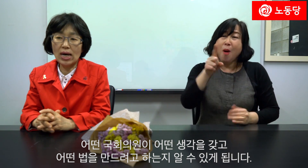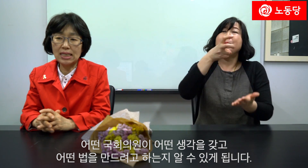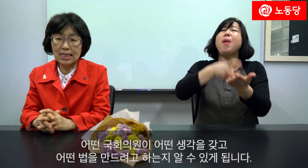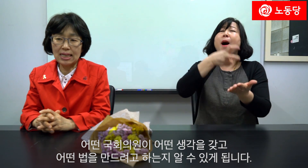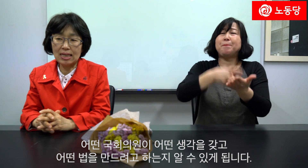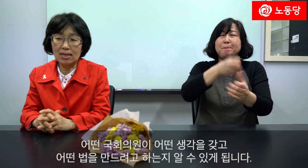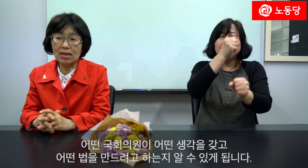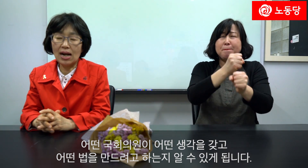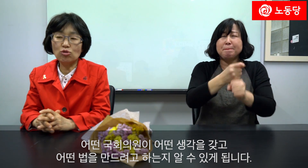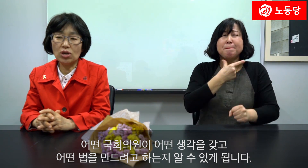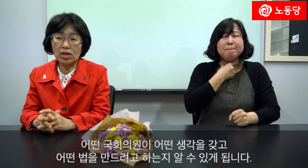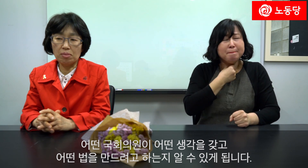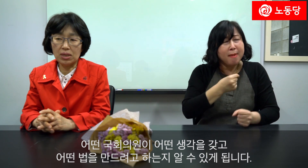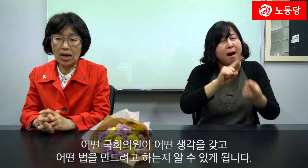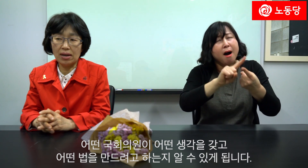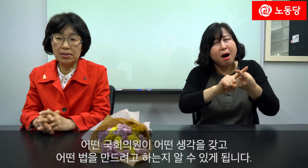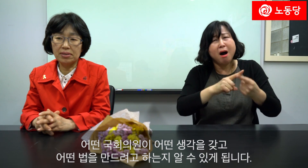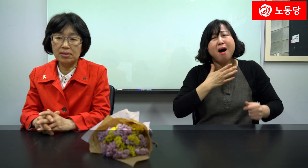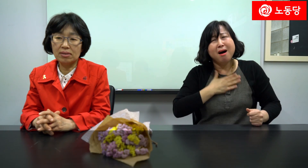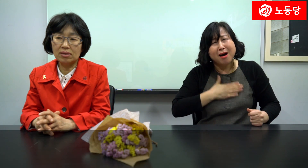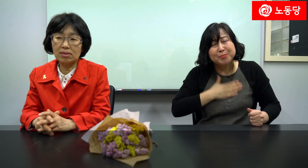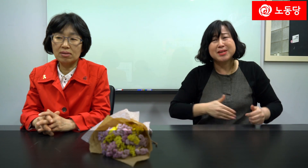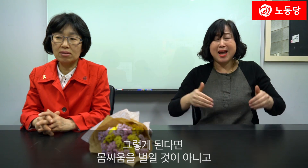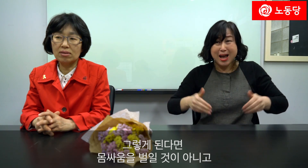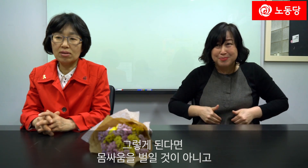만들려고 하는지 알 수 있게 됩니다.